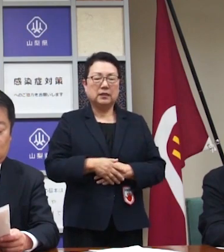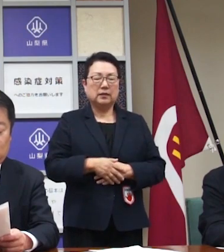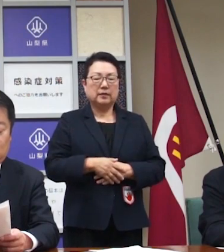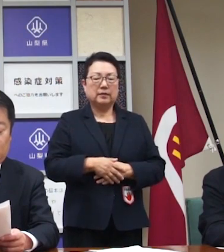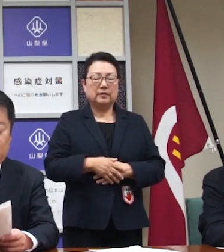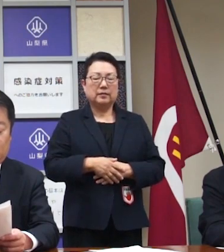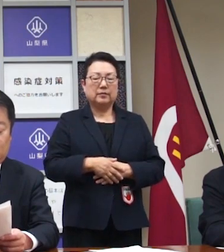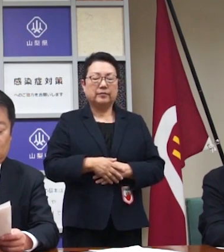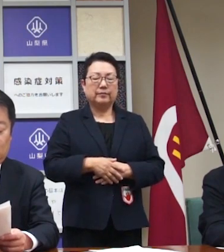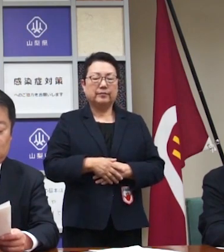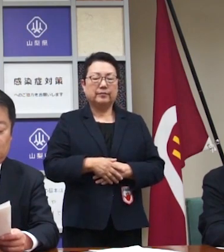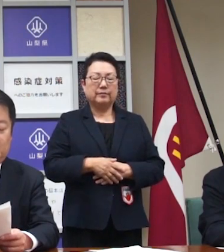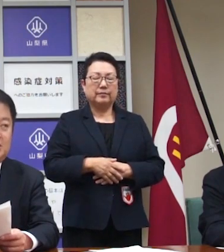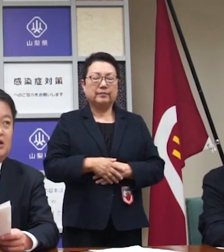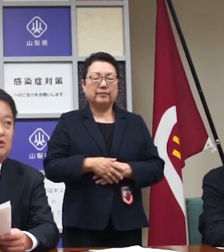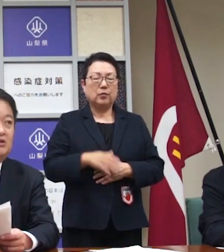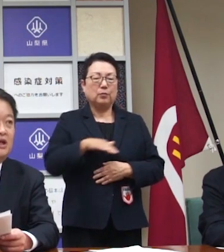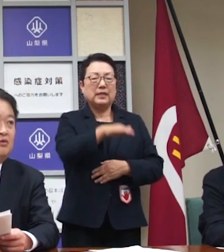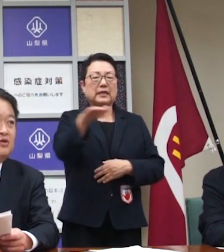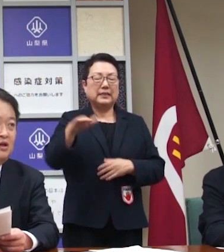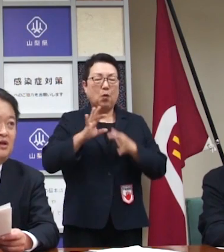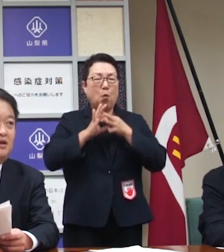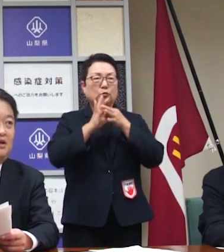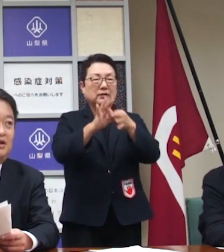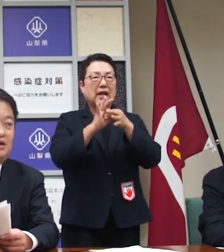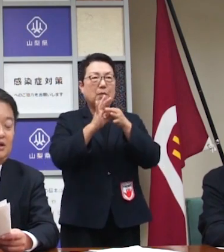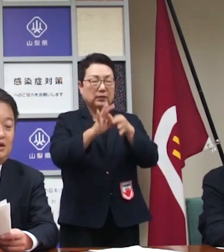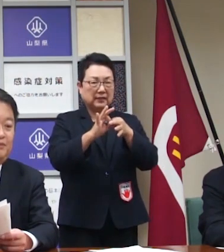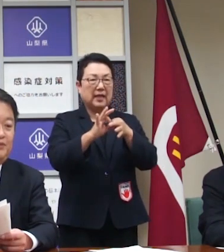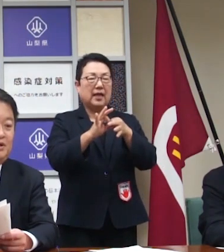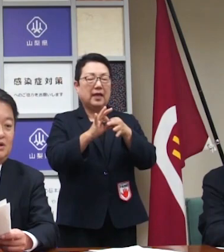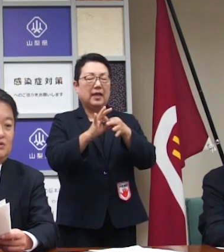その多くの皆さんにお伝えをして、